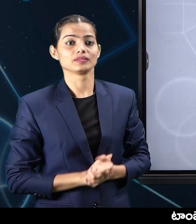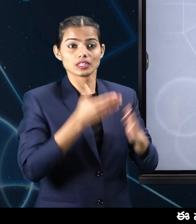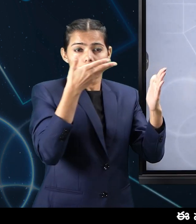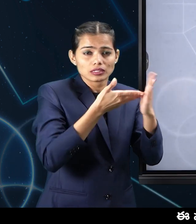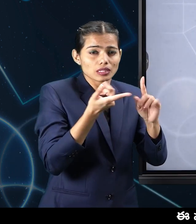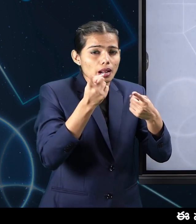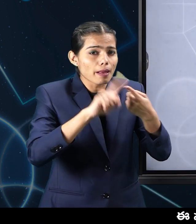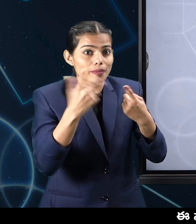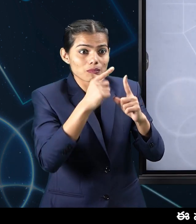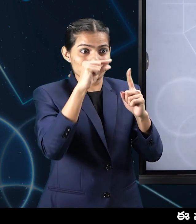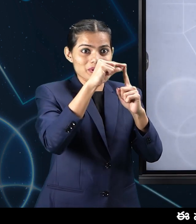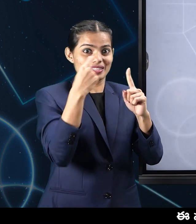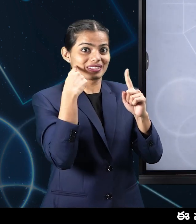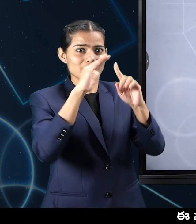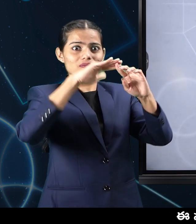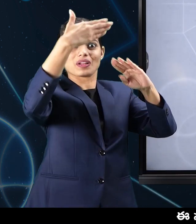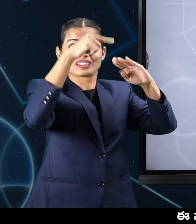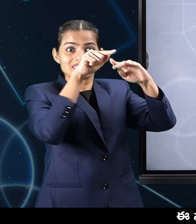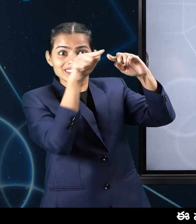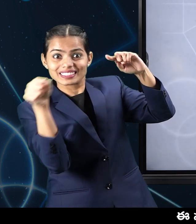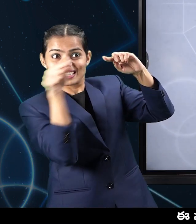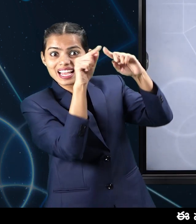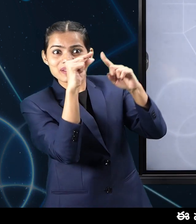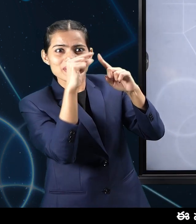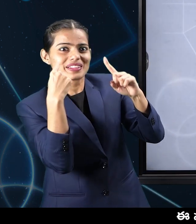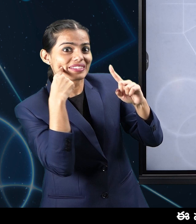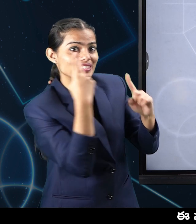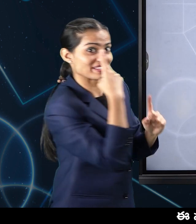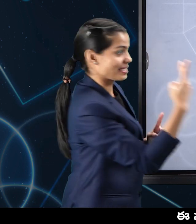ఈ సందర్భంలో P1 అనేది టాంజెంట్ పొడవు.